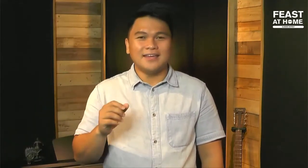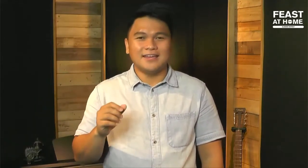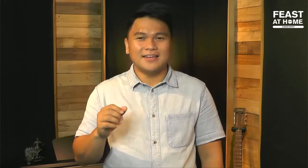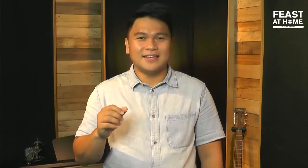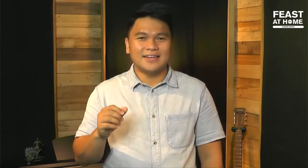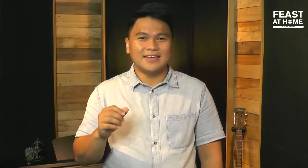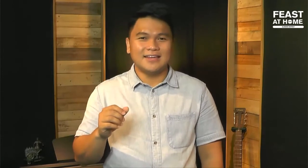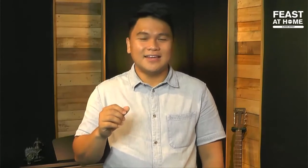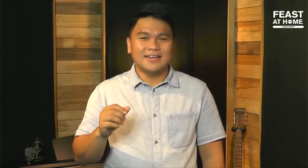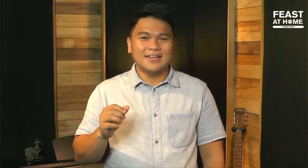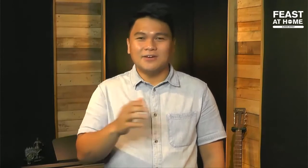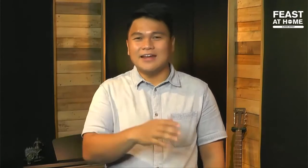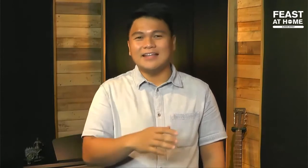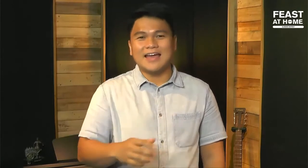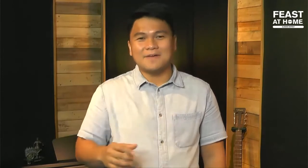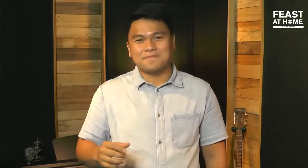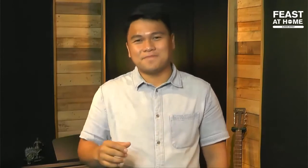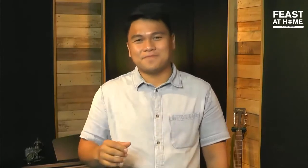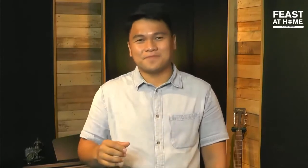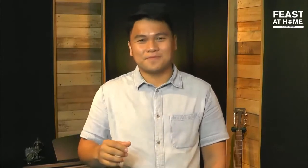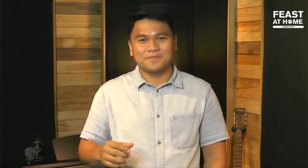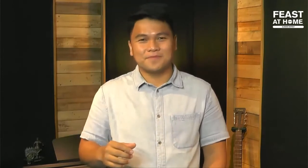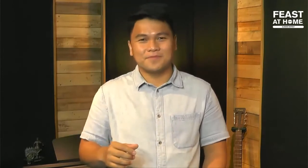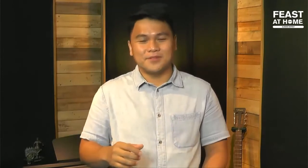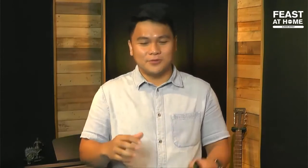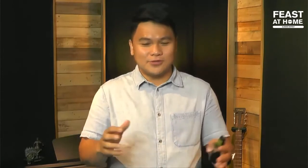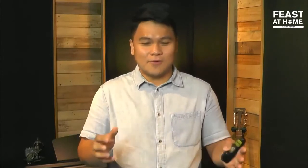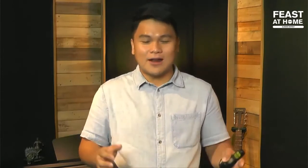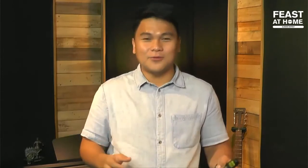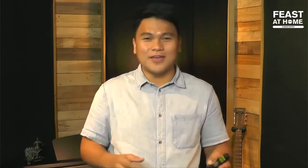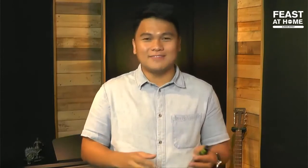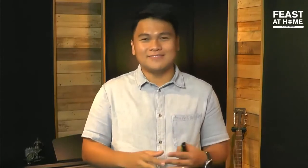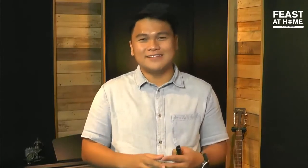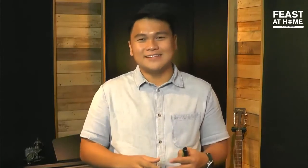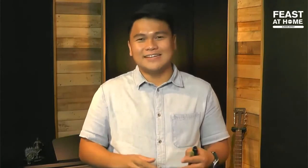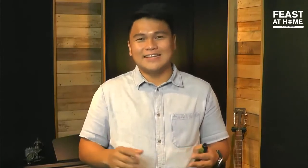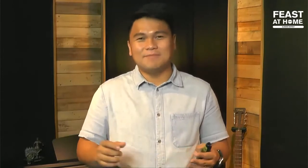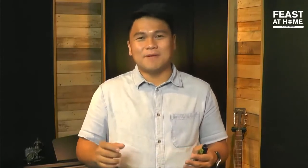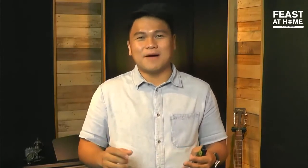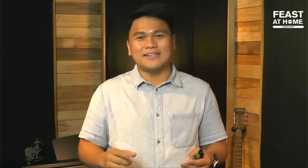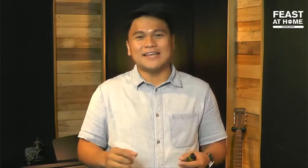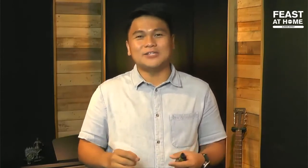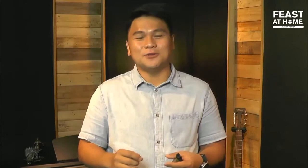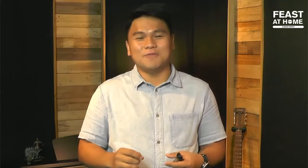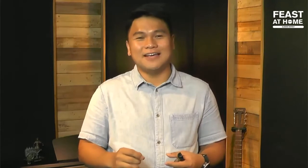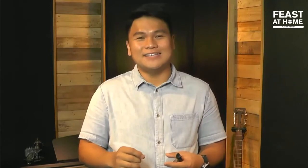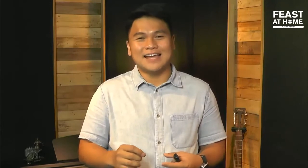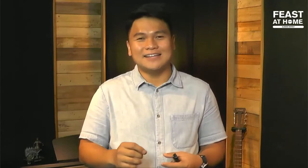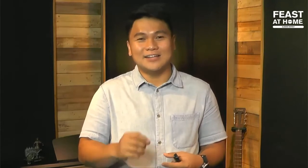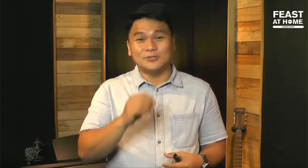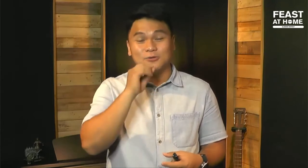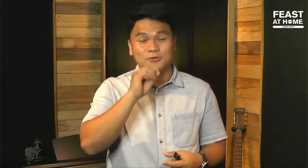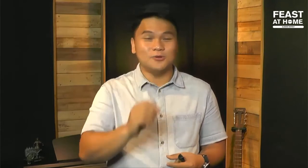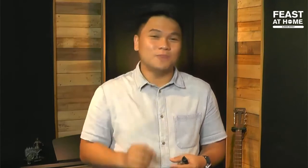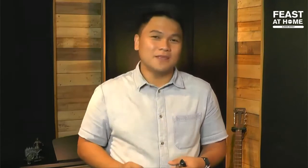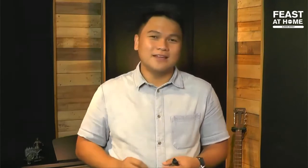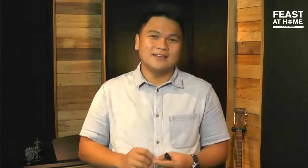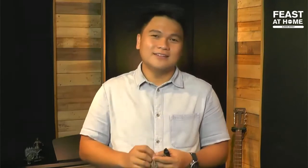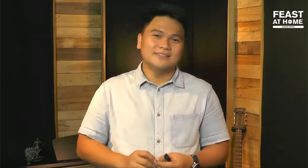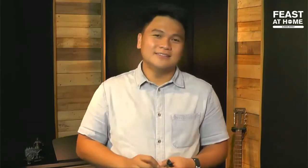day, yung anak niya, nandun sa kwarto niya, nagpa-pot session mag-isa,